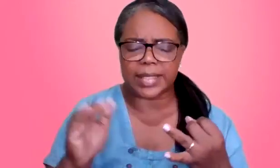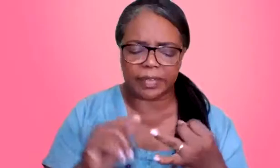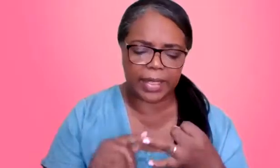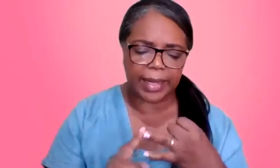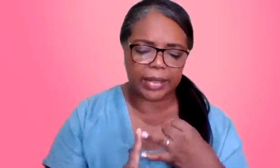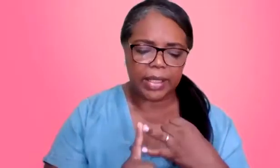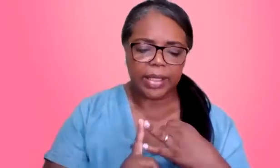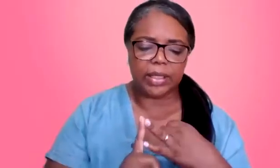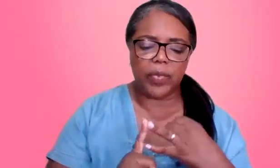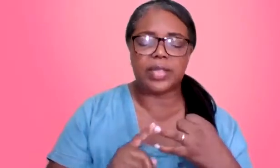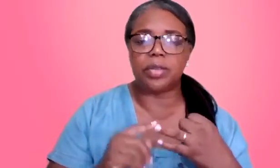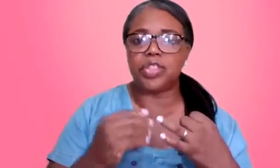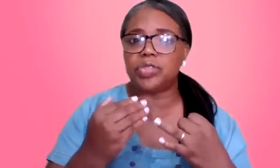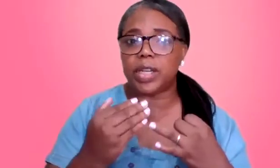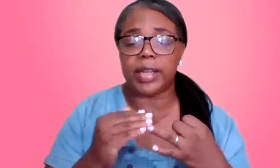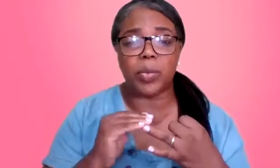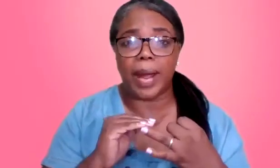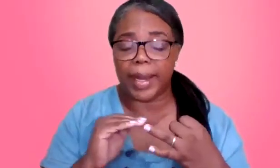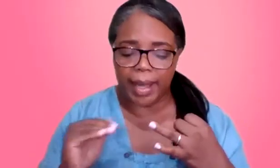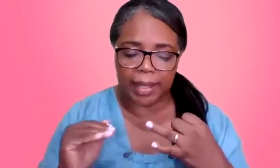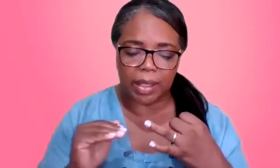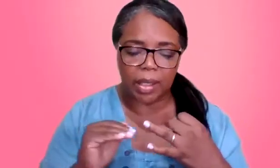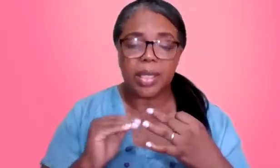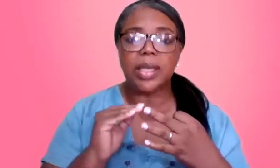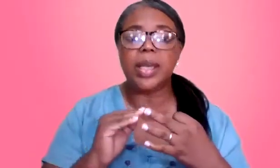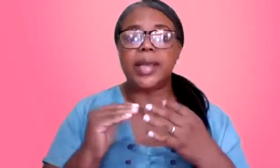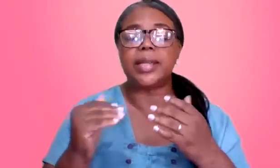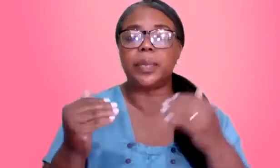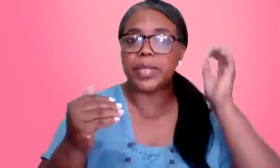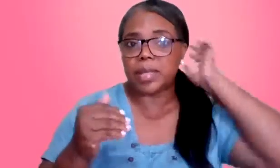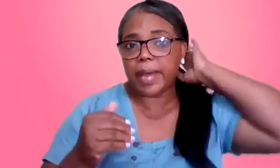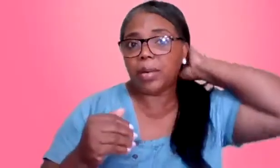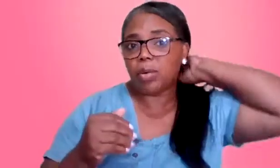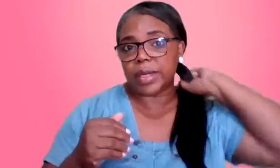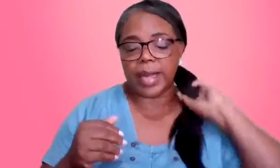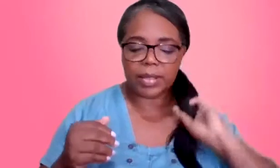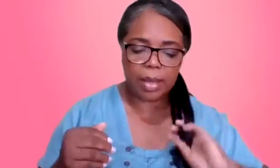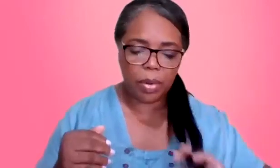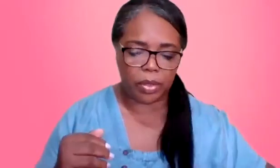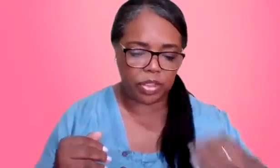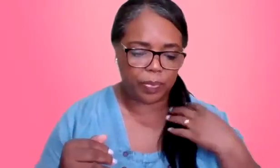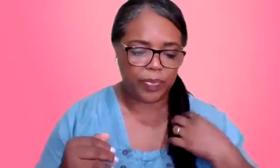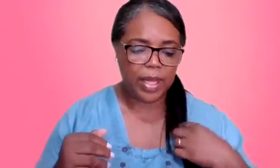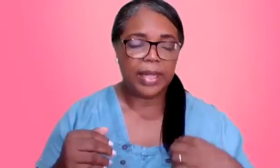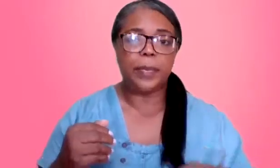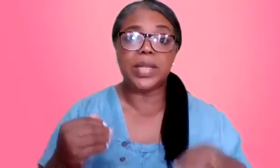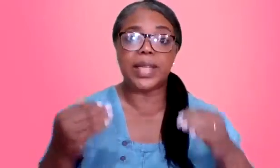processava nada. Então, eles não tinham direito a nada e ainda por cima eram condenados à morte. Depois, na